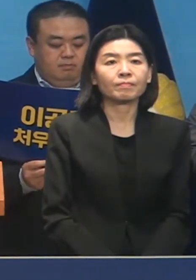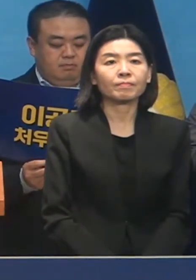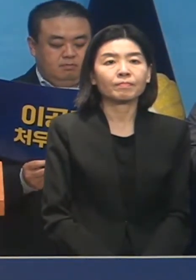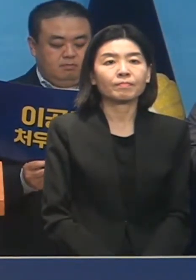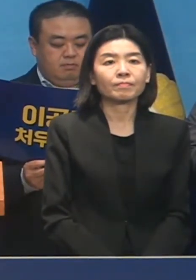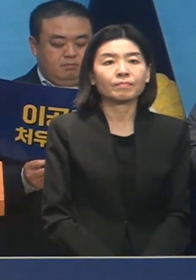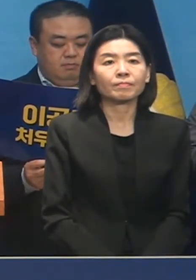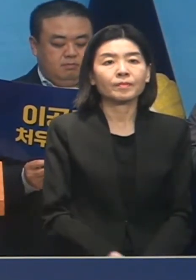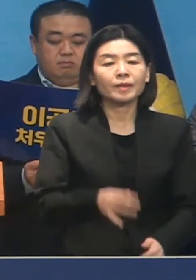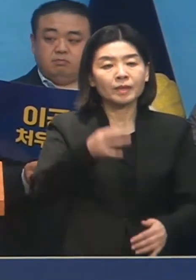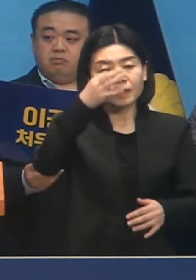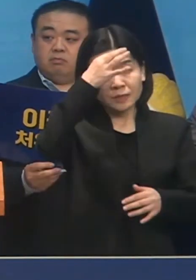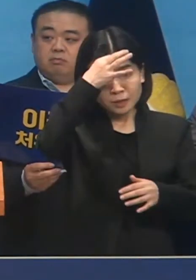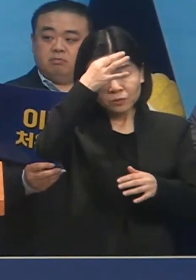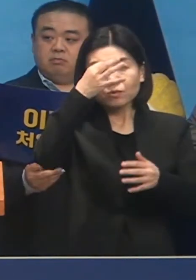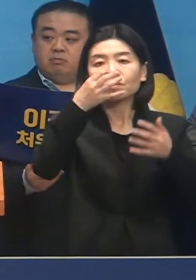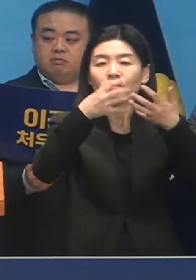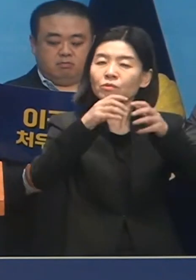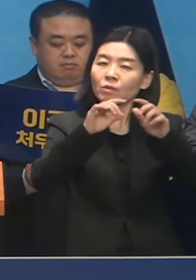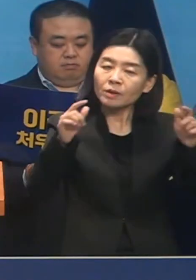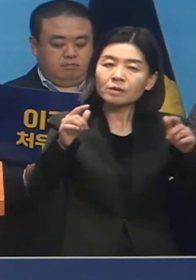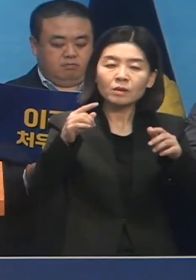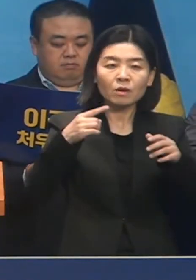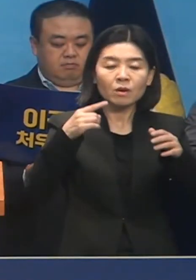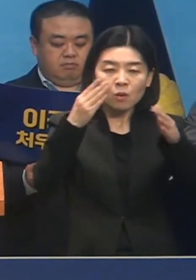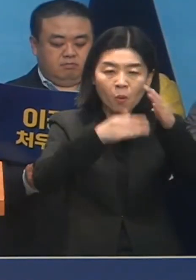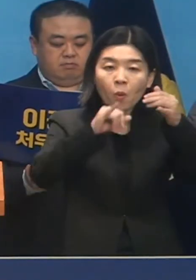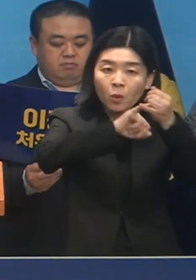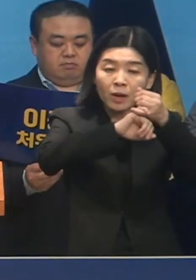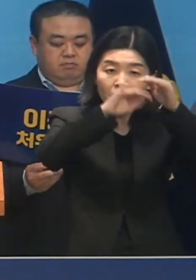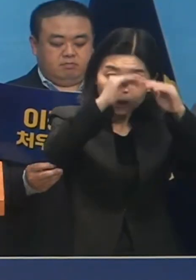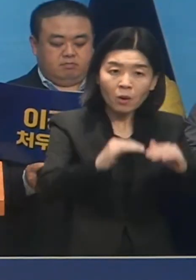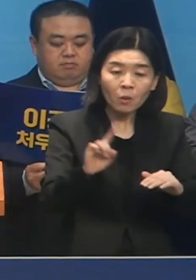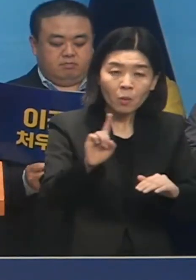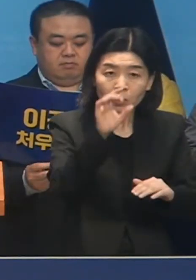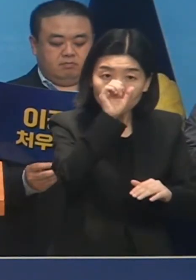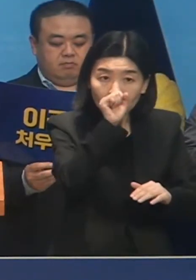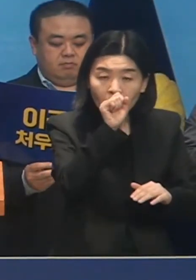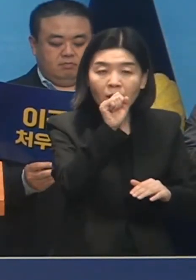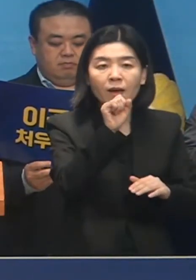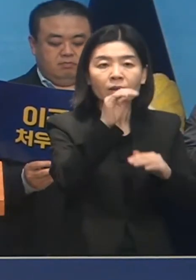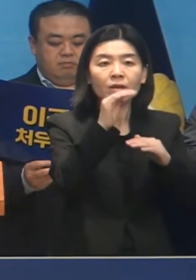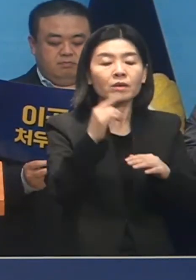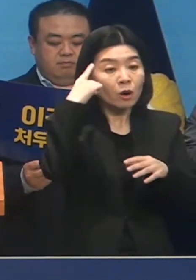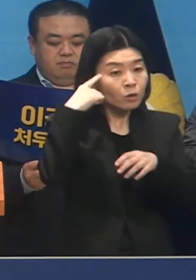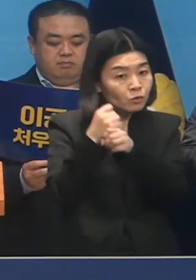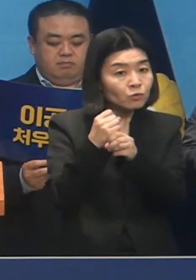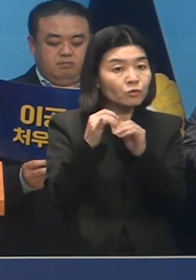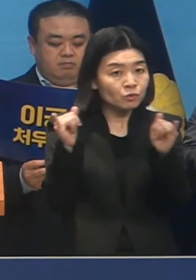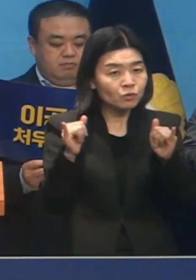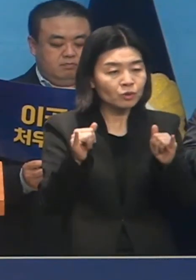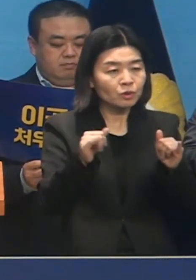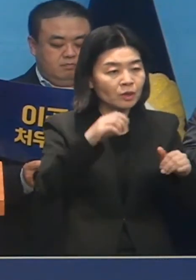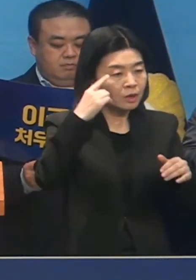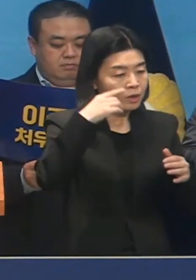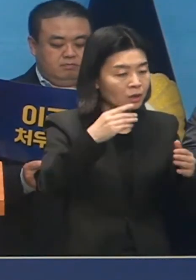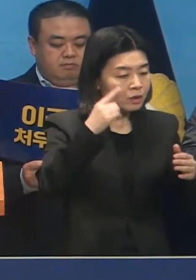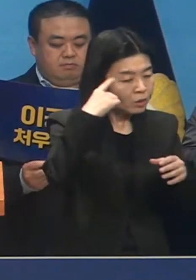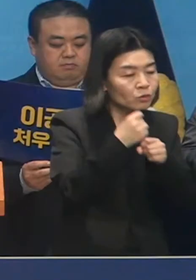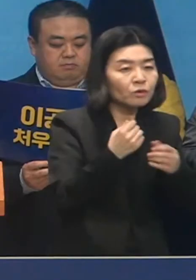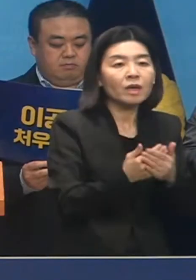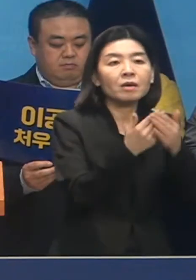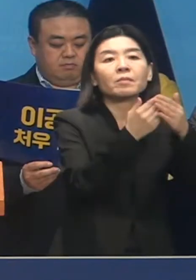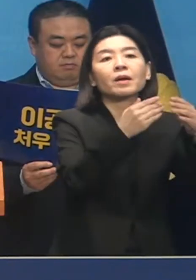이공계 공약 선행 결과 가장 선호도가 높은 공약은 연구자들은 R&D 정책 수립